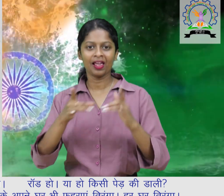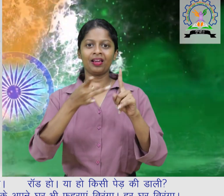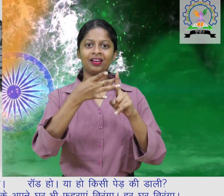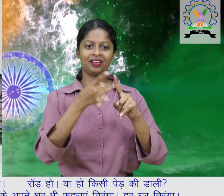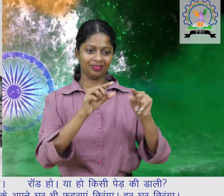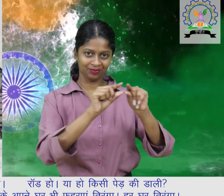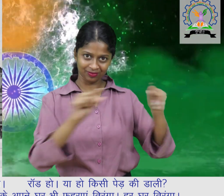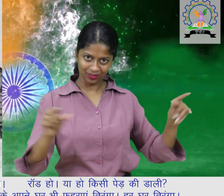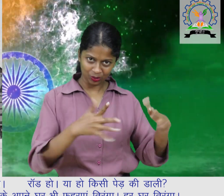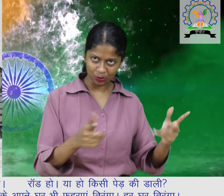या हो किसी पेड़ की डाली,